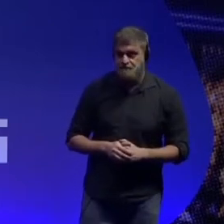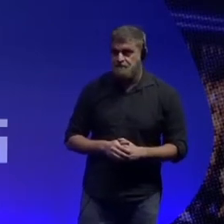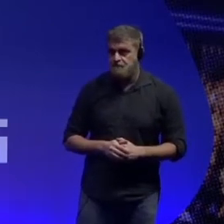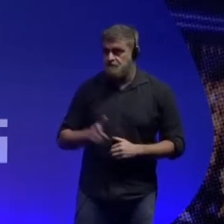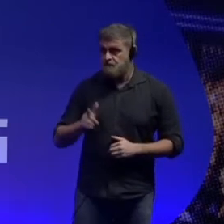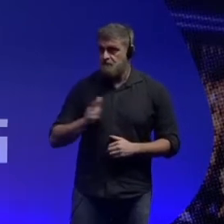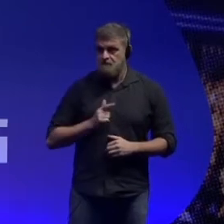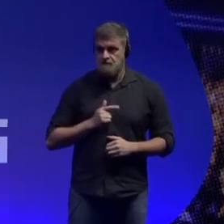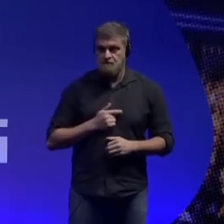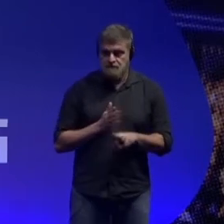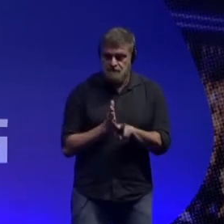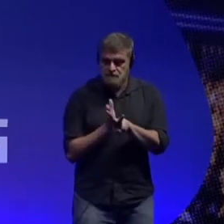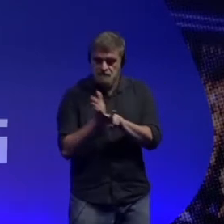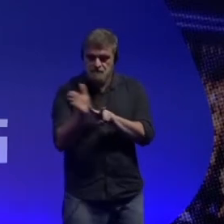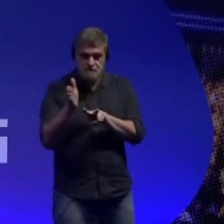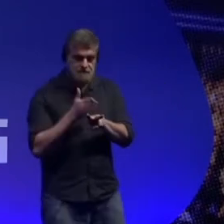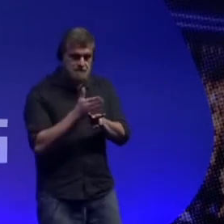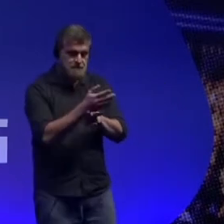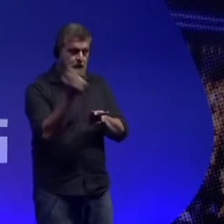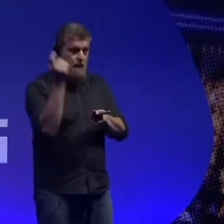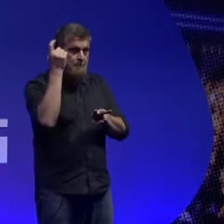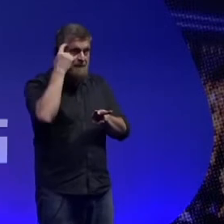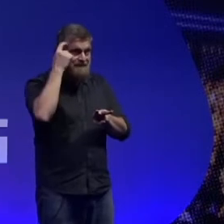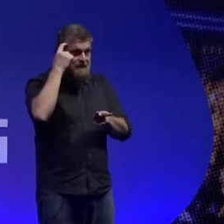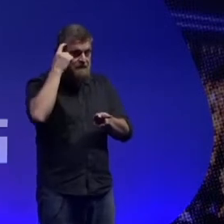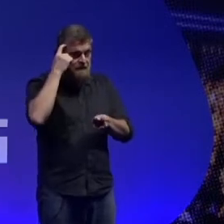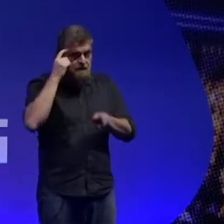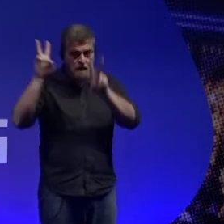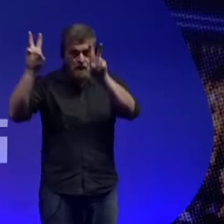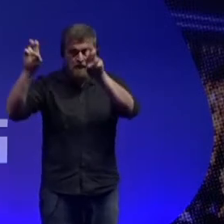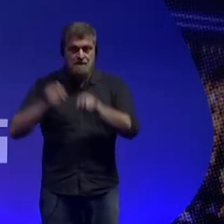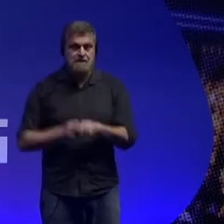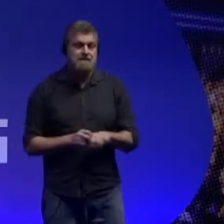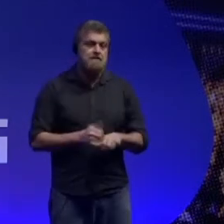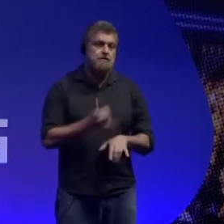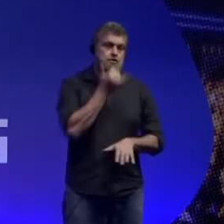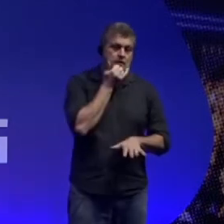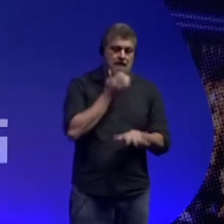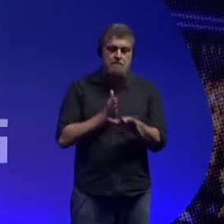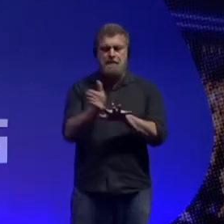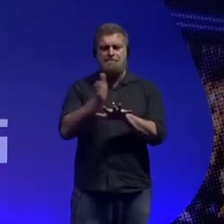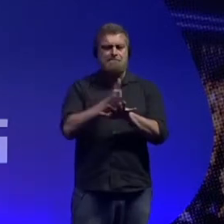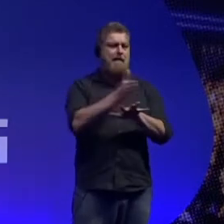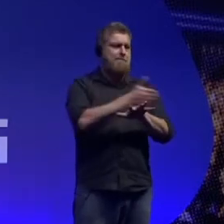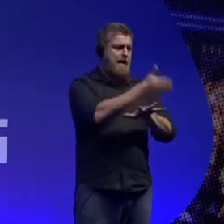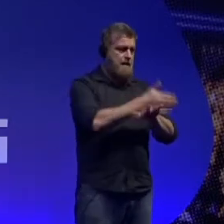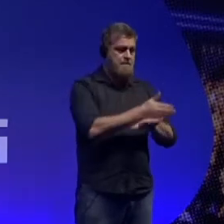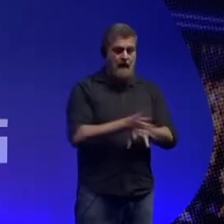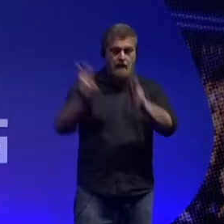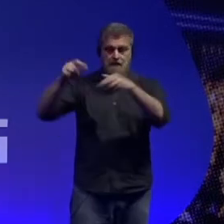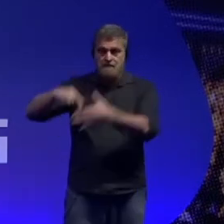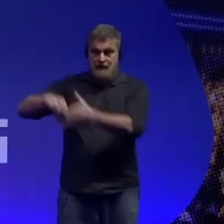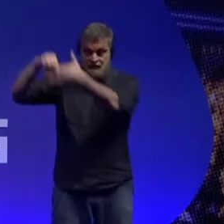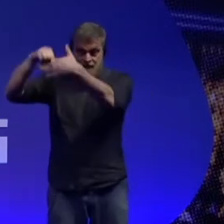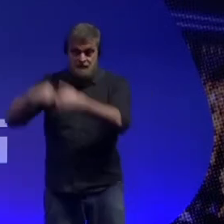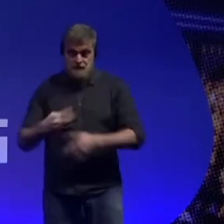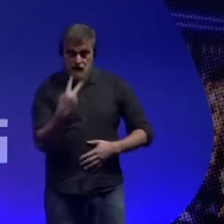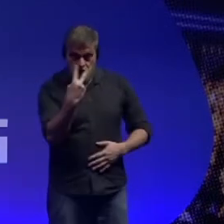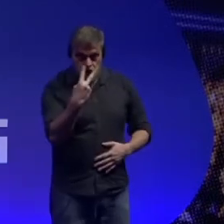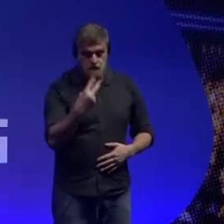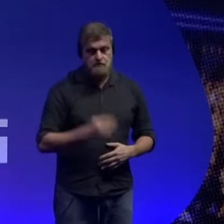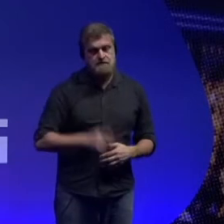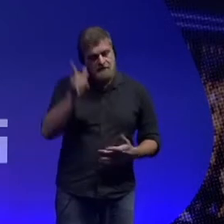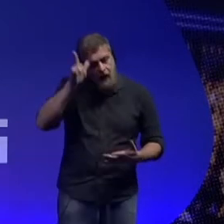Existem duas linhas de pensamento, gente, sobre liderança. Minto, existem muitas linhas de pensamento sobre liderança, duas que são bem